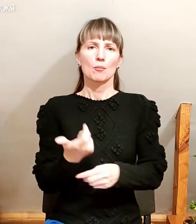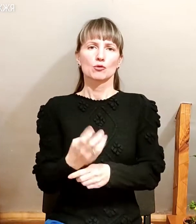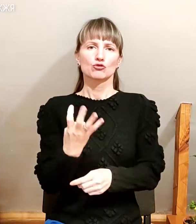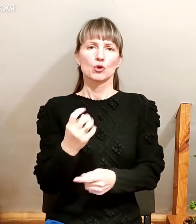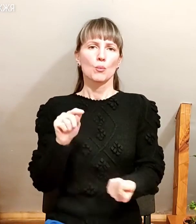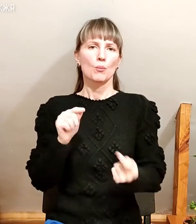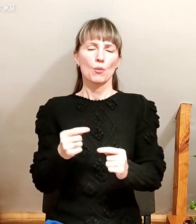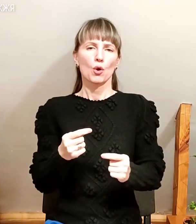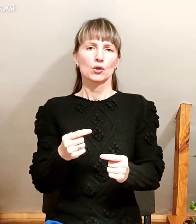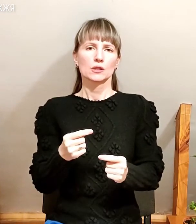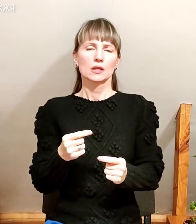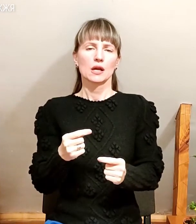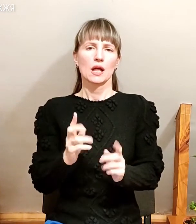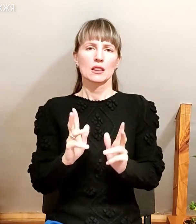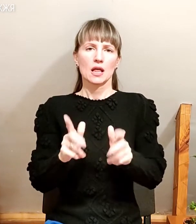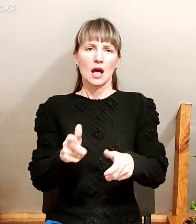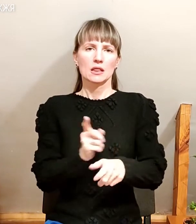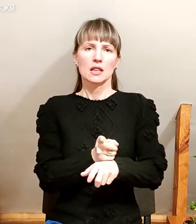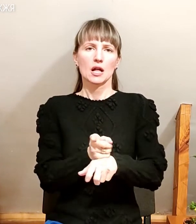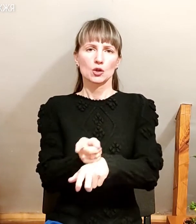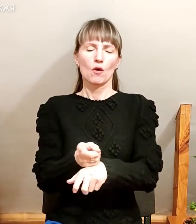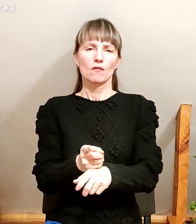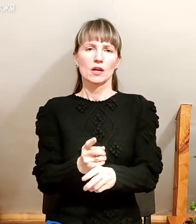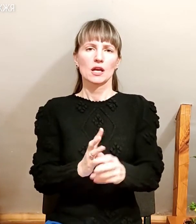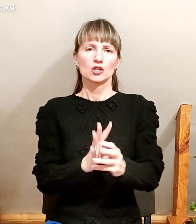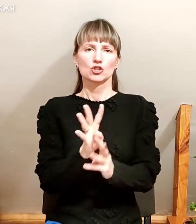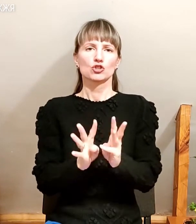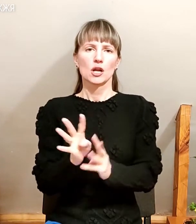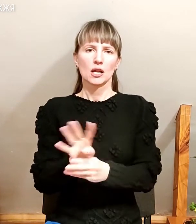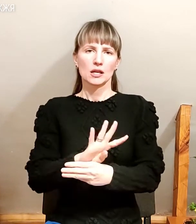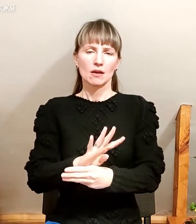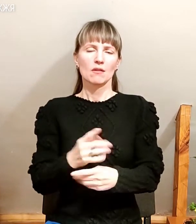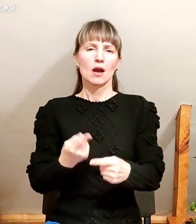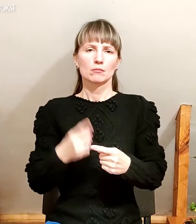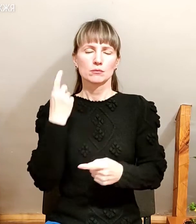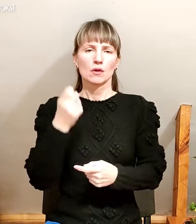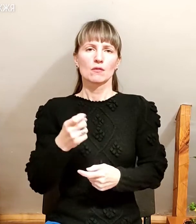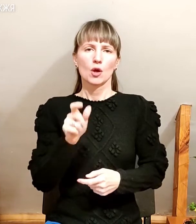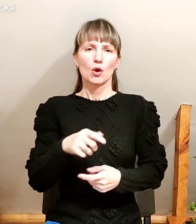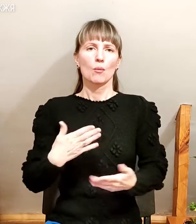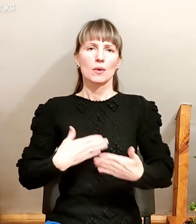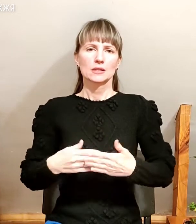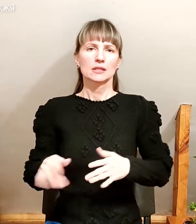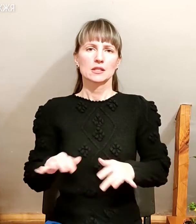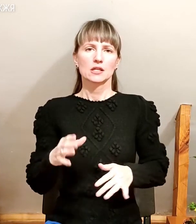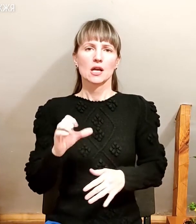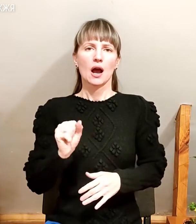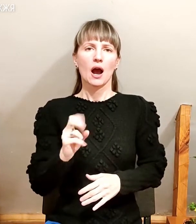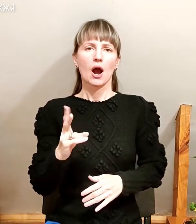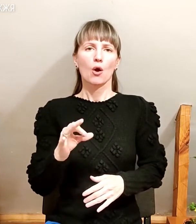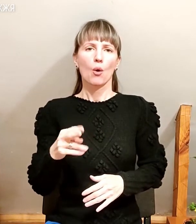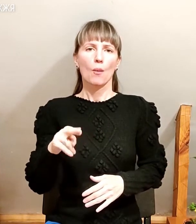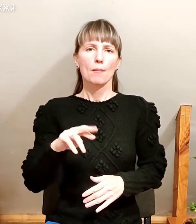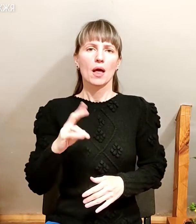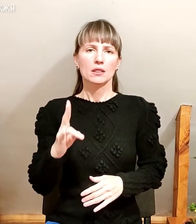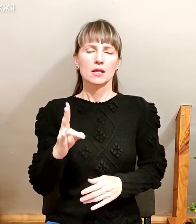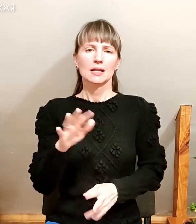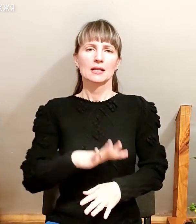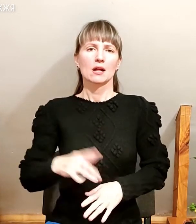протитанкових їжаків. Про це Суспільному повідомив громадський діяч Рудольф Акопян. На території одного з підприємств міста близько